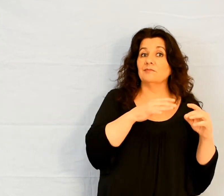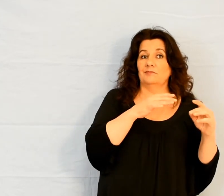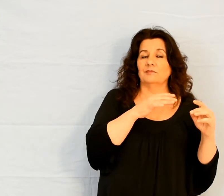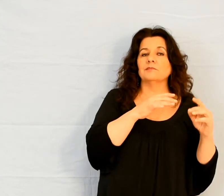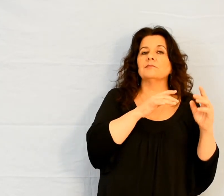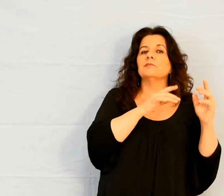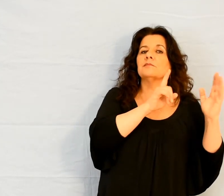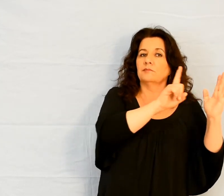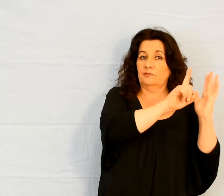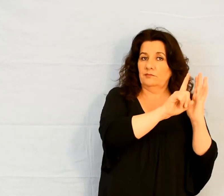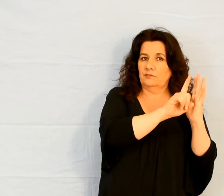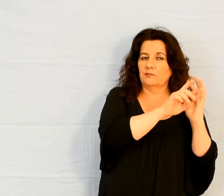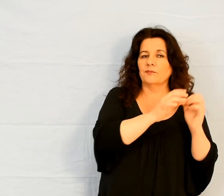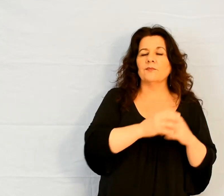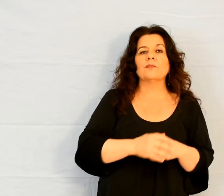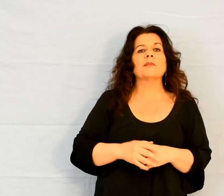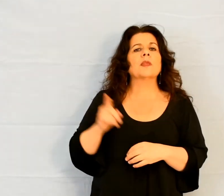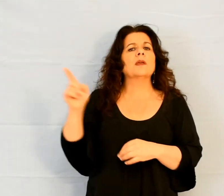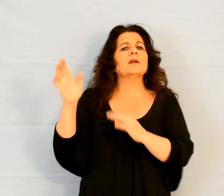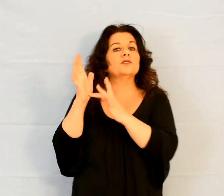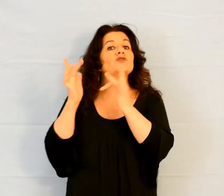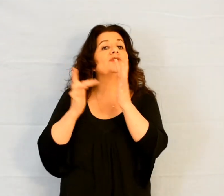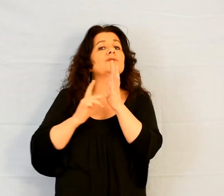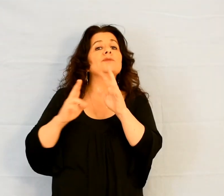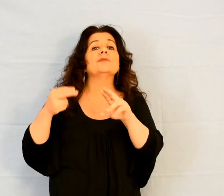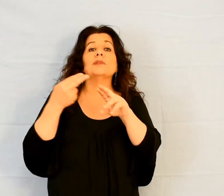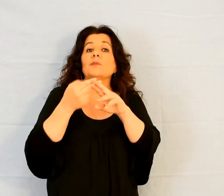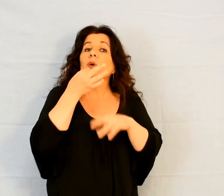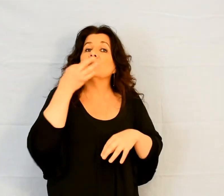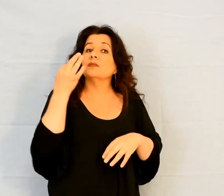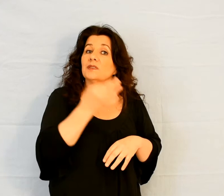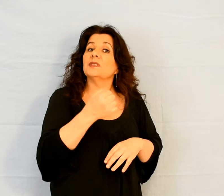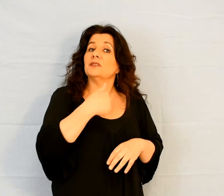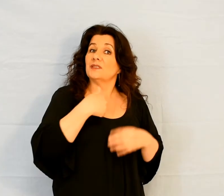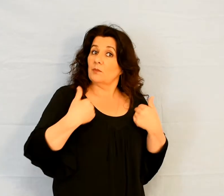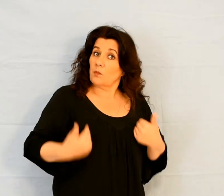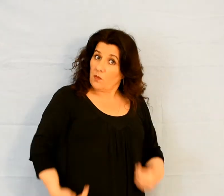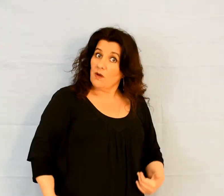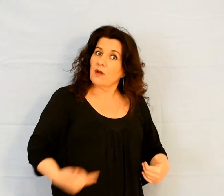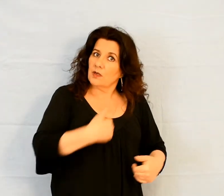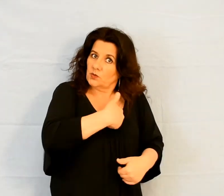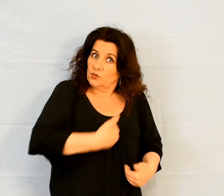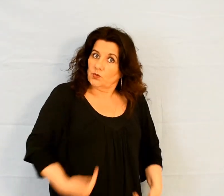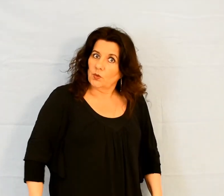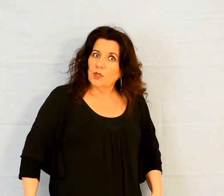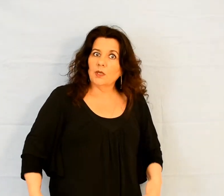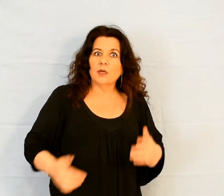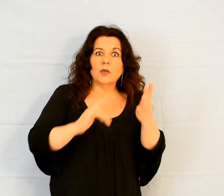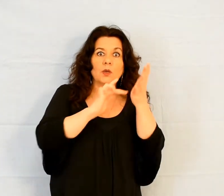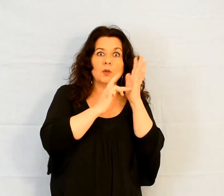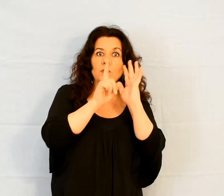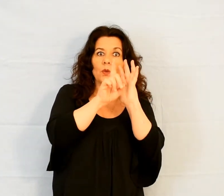Quand Jésus leur répondit : « C'est moi, je le suis », ils reculèrent et ils tombèrent à terre.